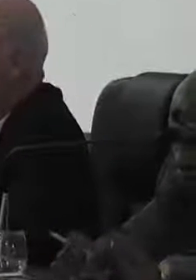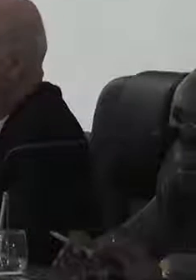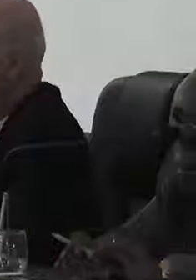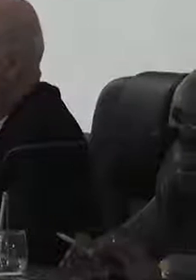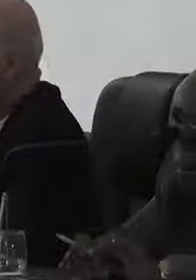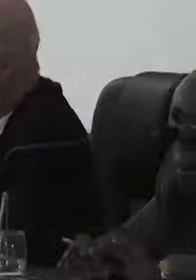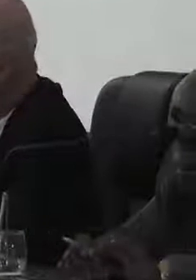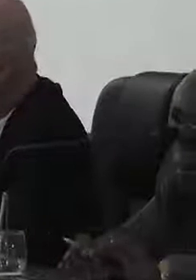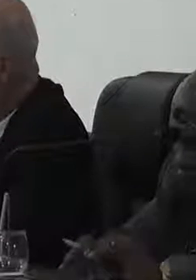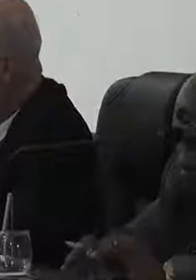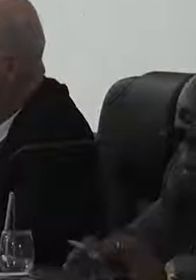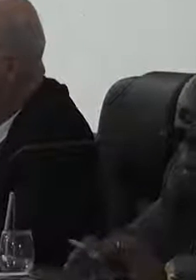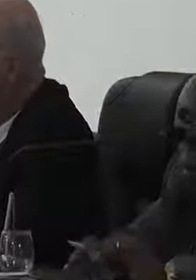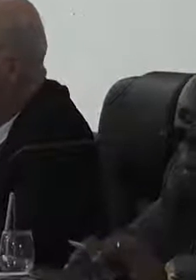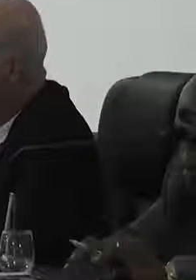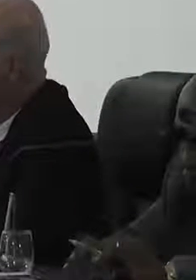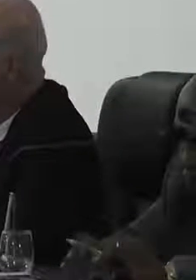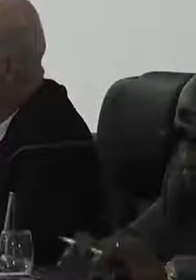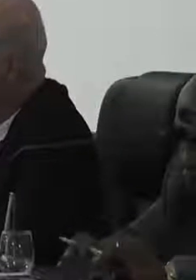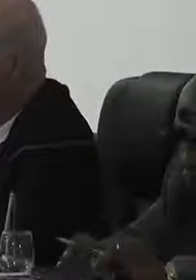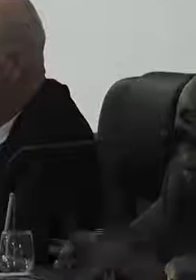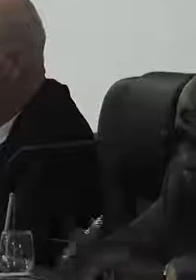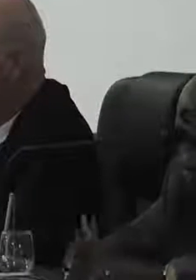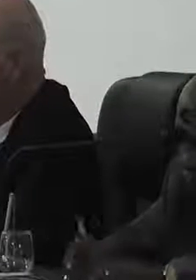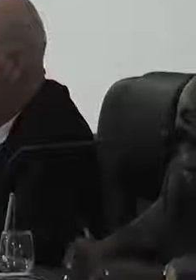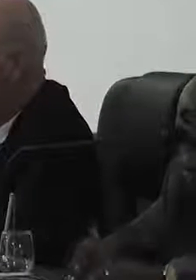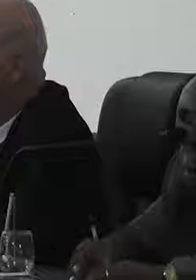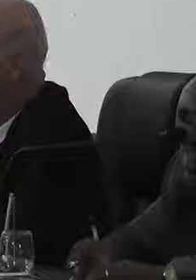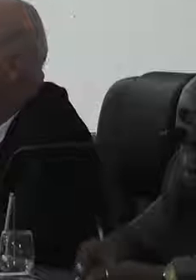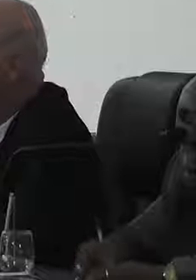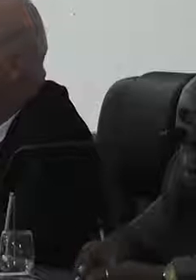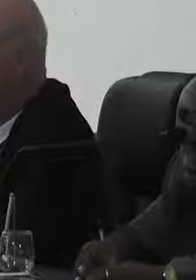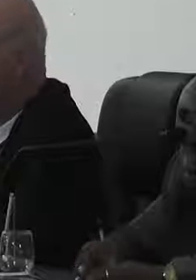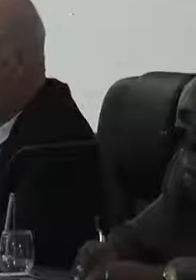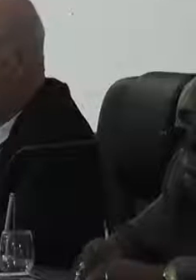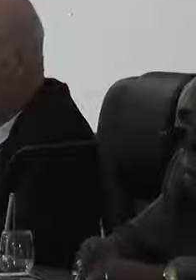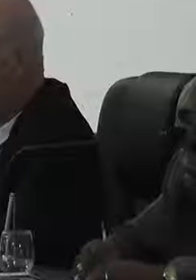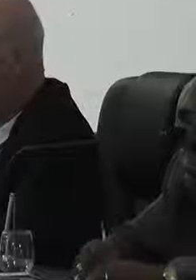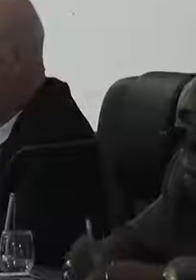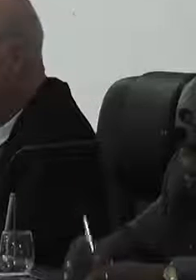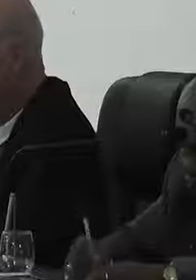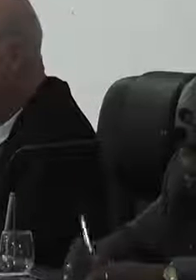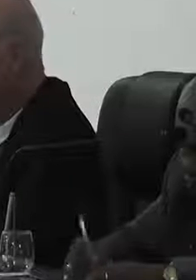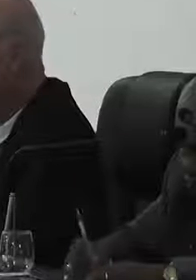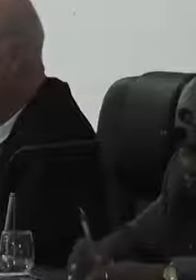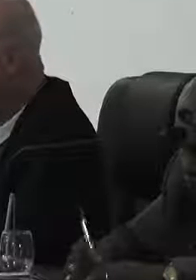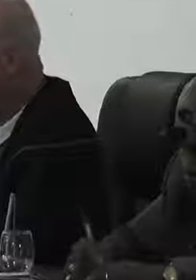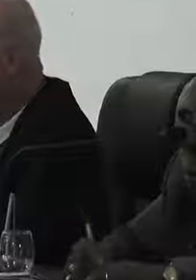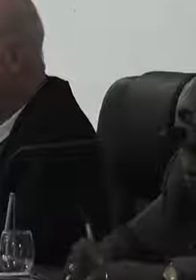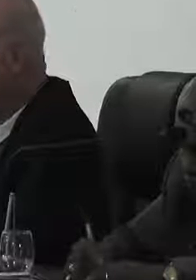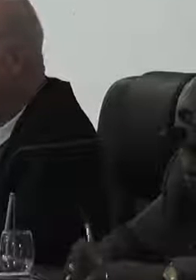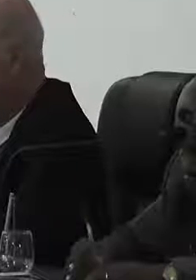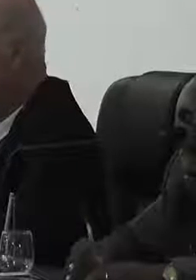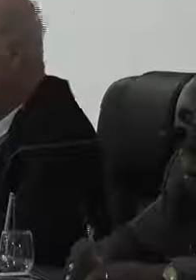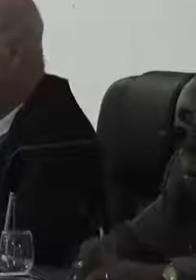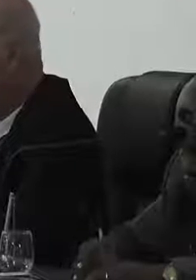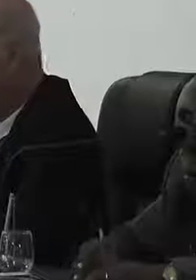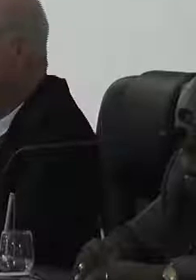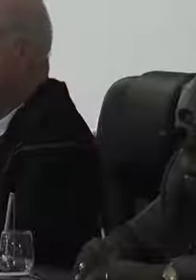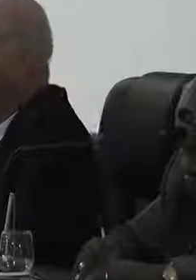turismo, você vai lá e durante a semana lhe dão várias opções, lhe dão no mínimo 5 opções